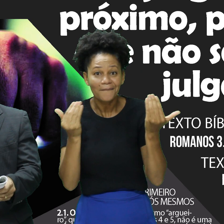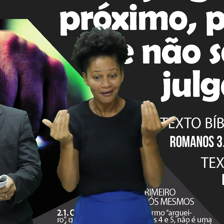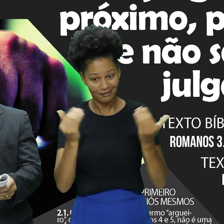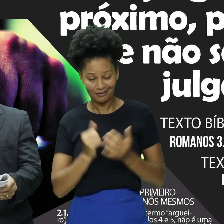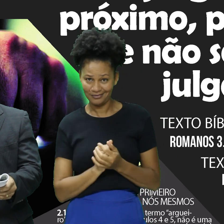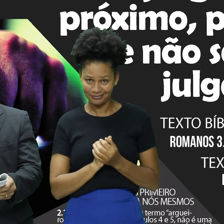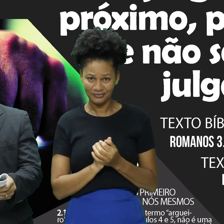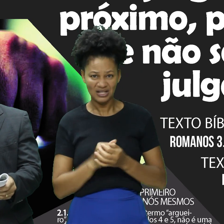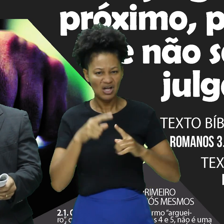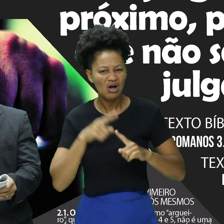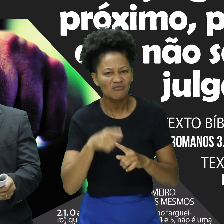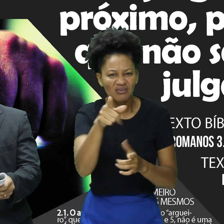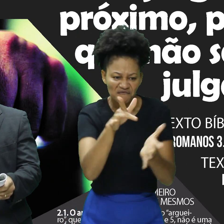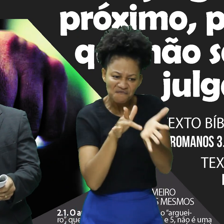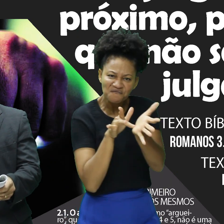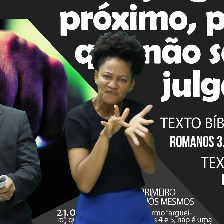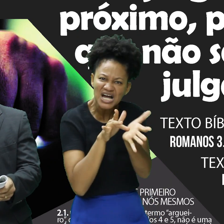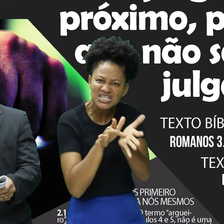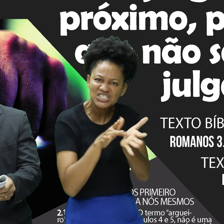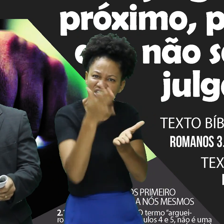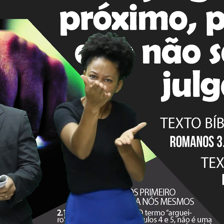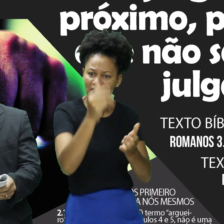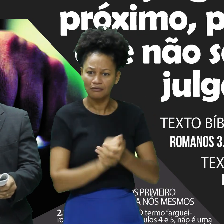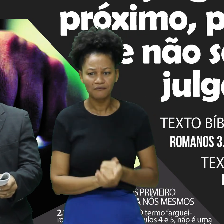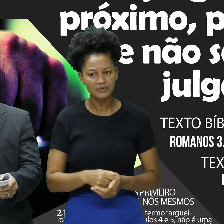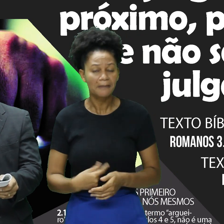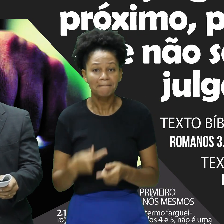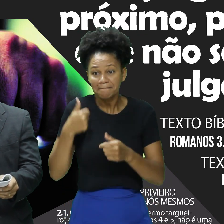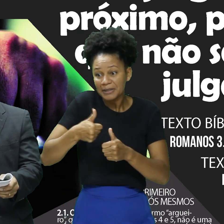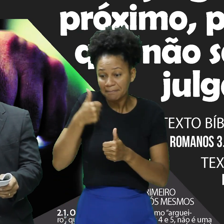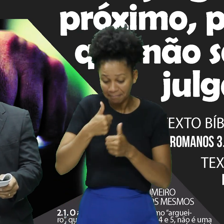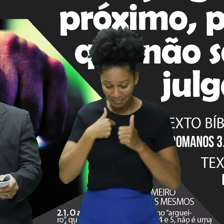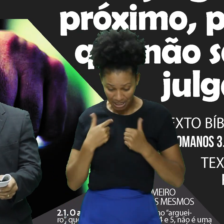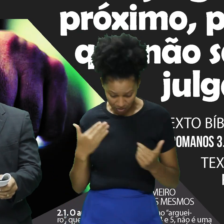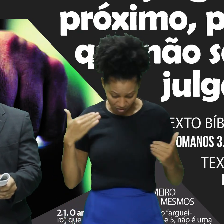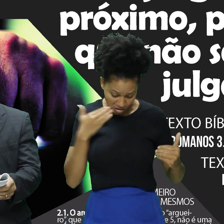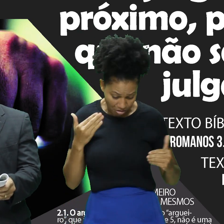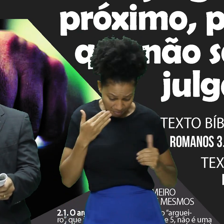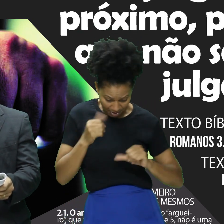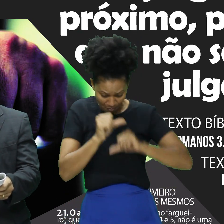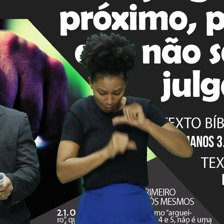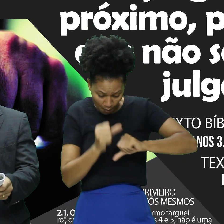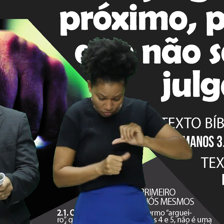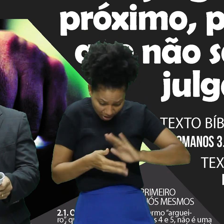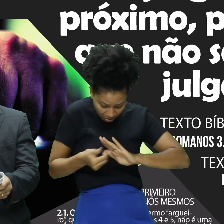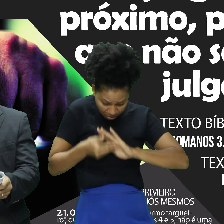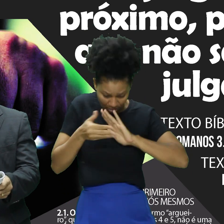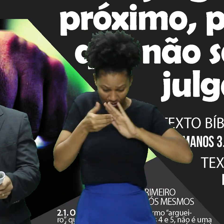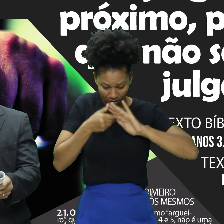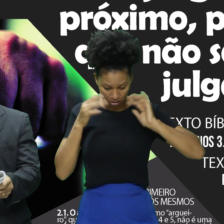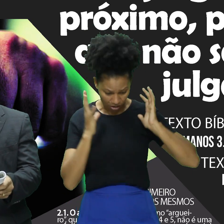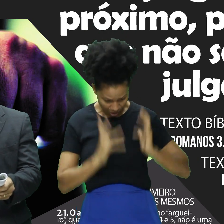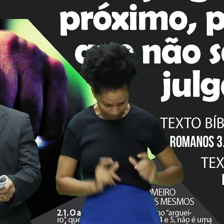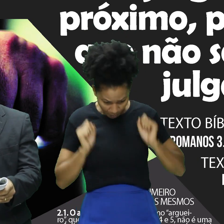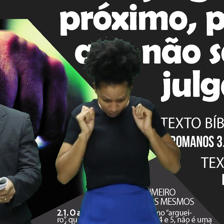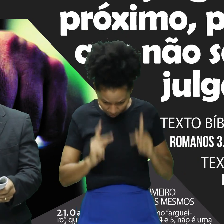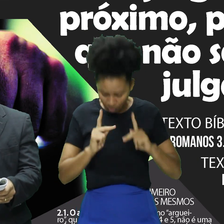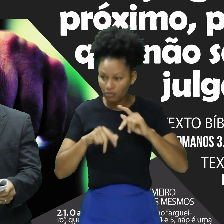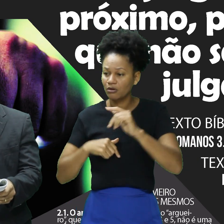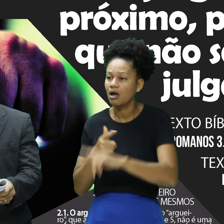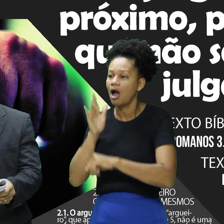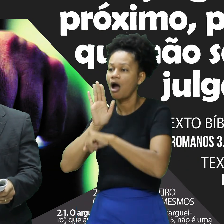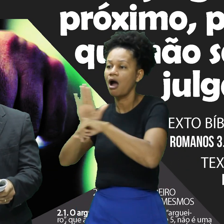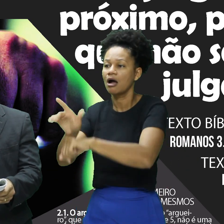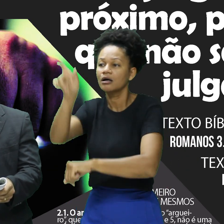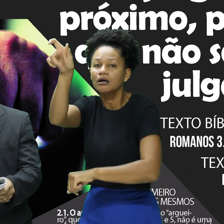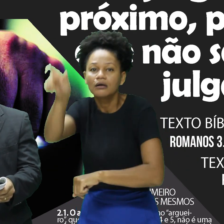Hipócrita, tira primeiro a trave do teu olho, e então cuidarás em tirar o argueiro do olho do teu